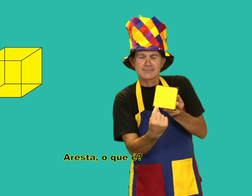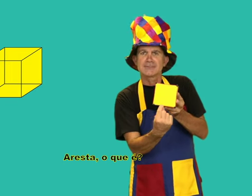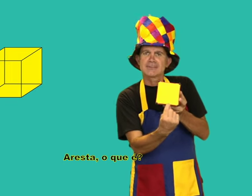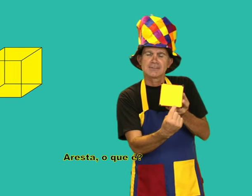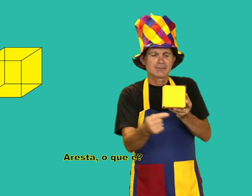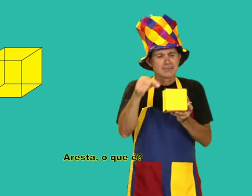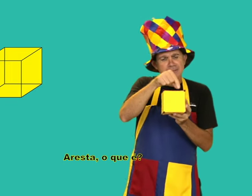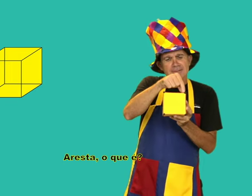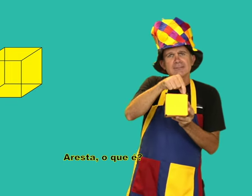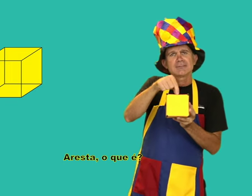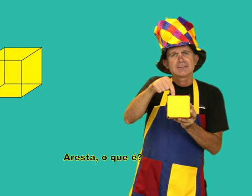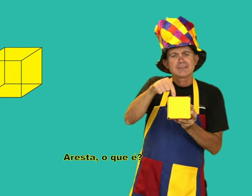Aresta,